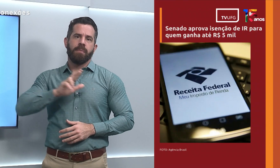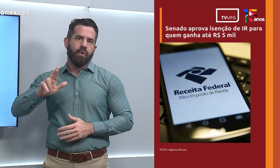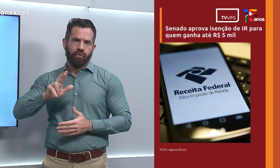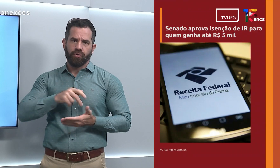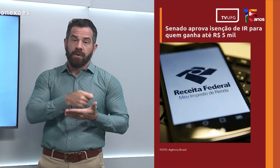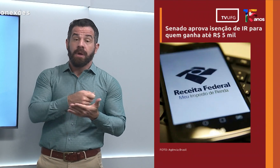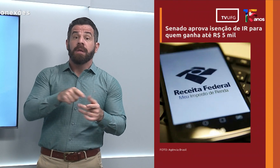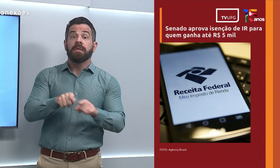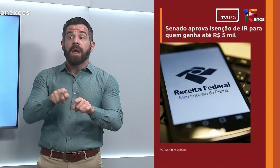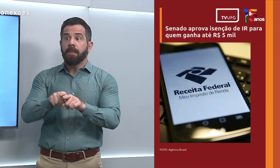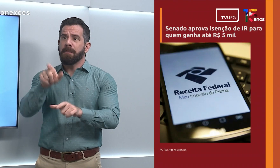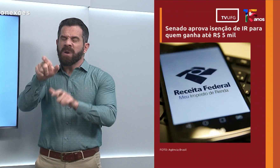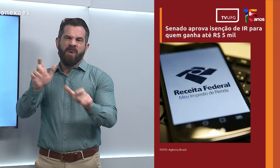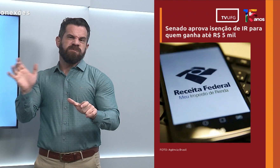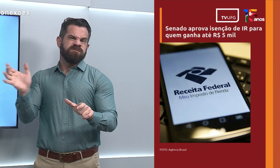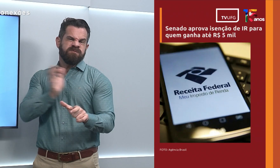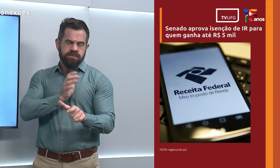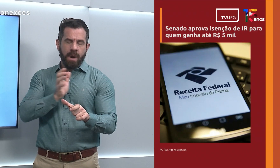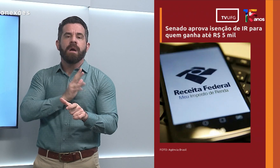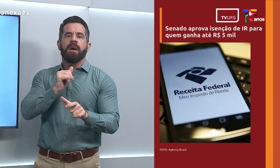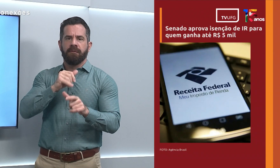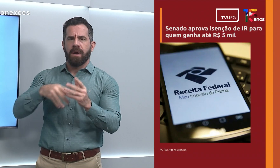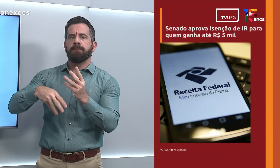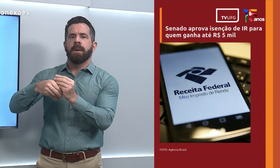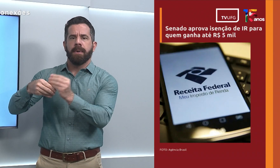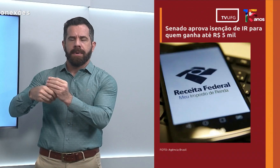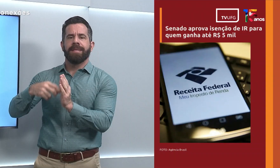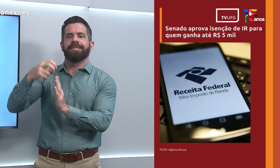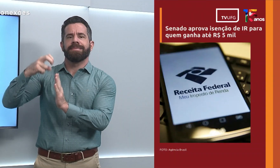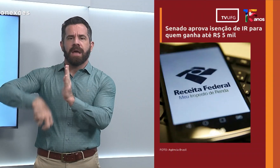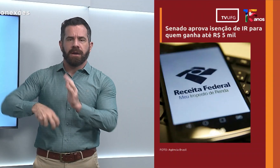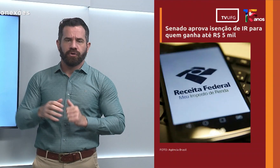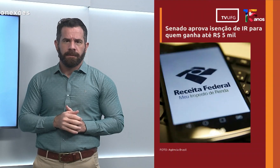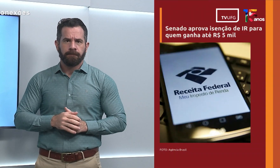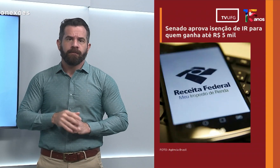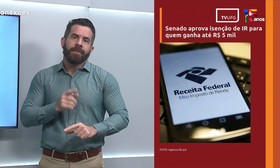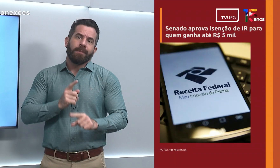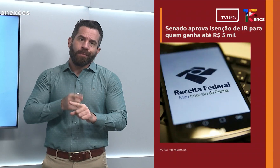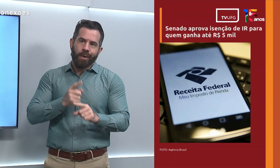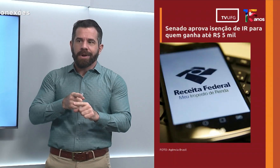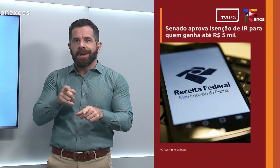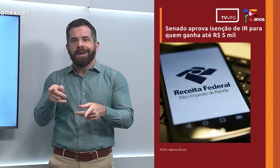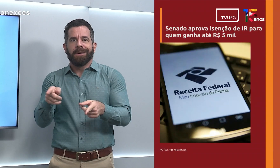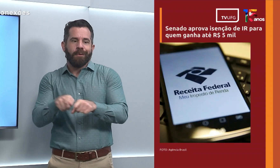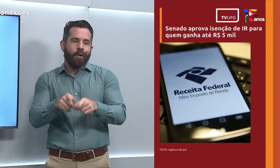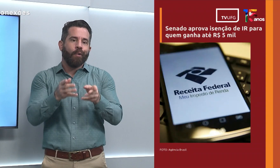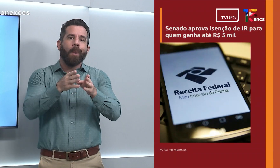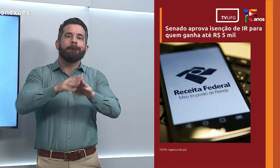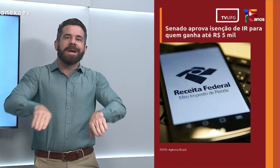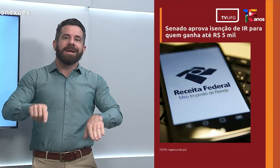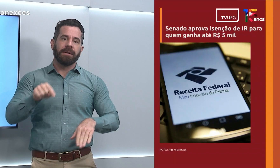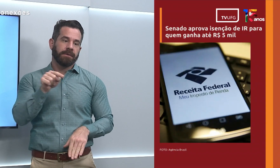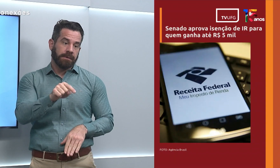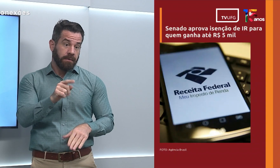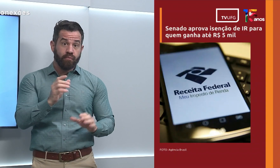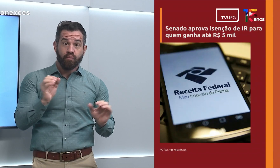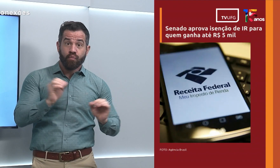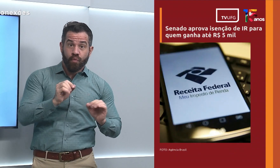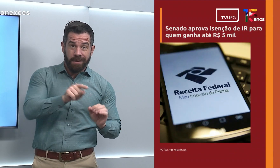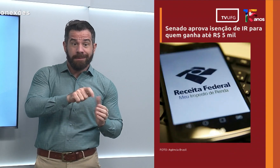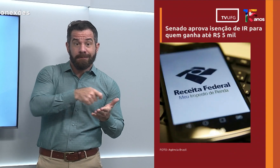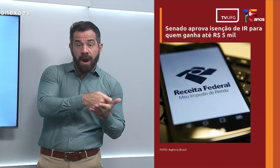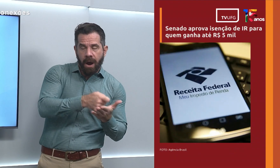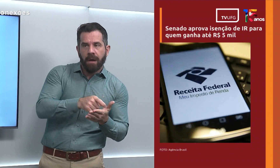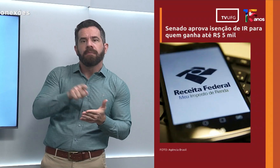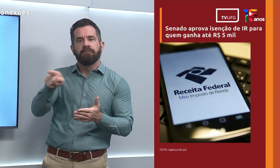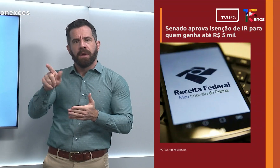altas rendas. Isso porque, para compensar a perda de arrecadação, ao deixar de arrecadar imposto de renda, o projeto